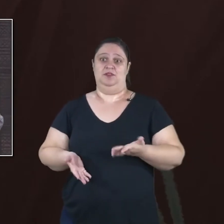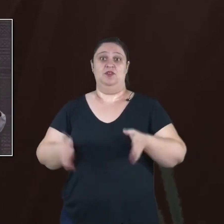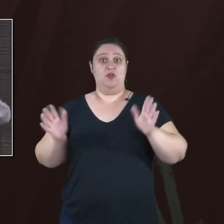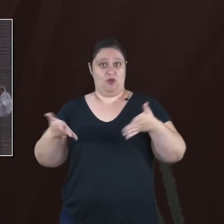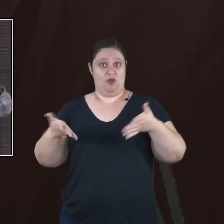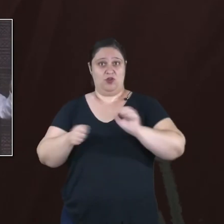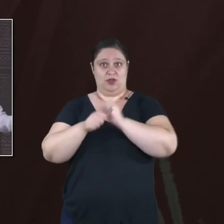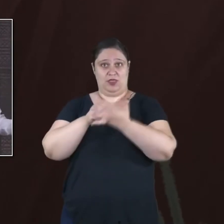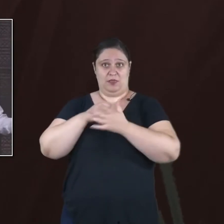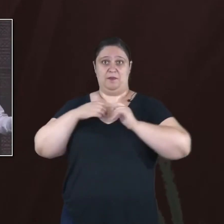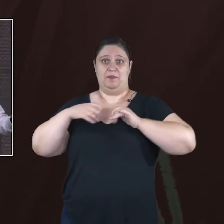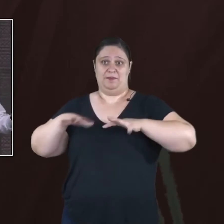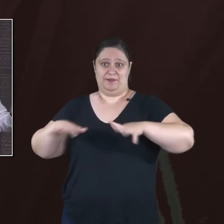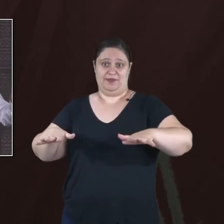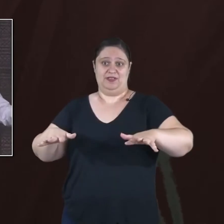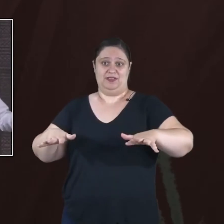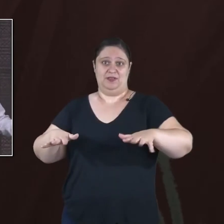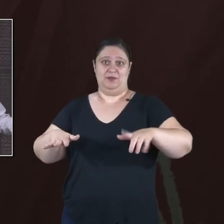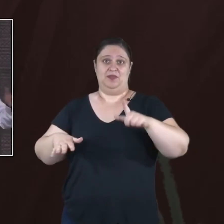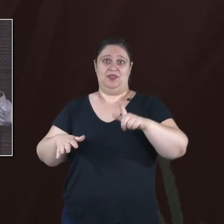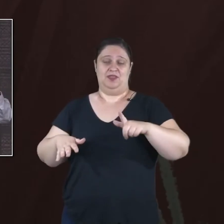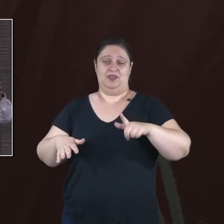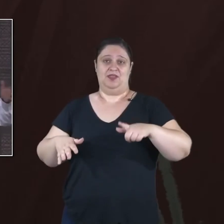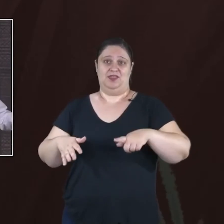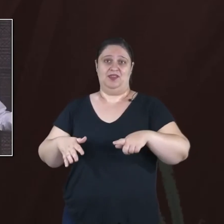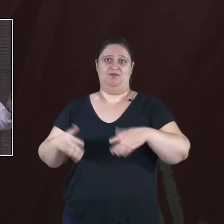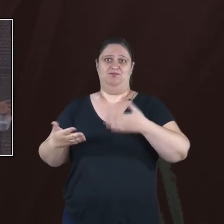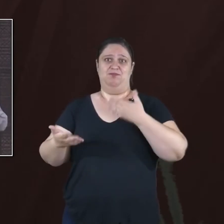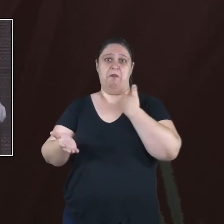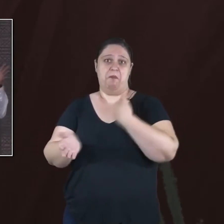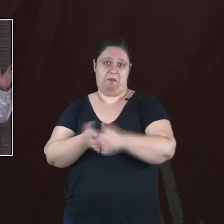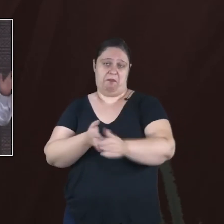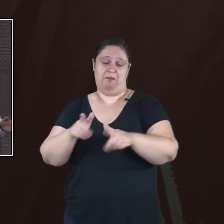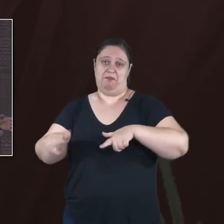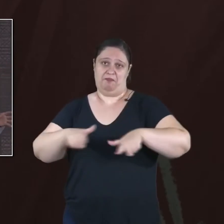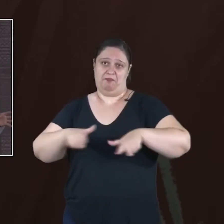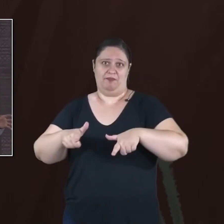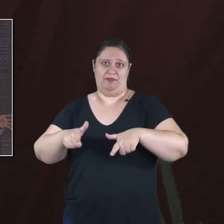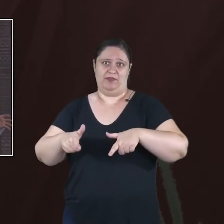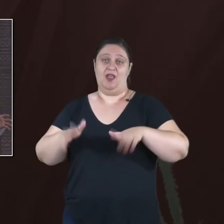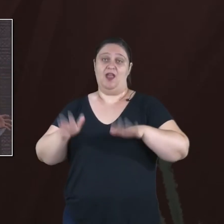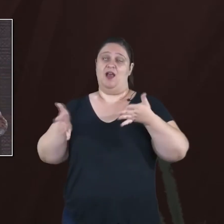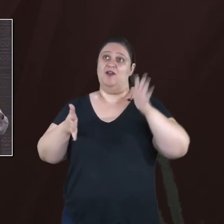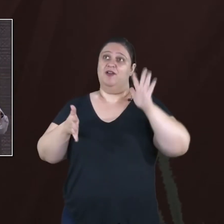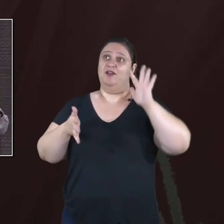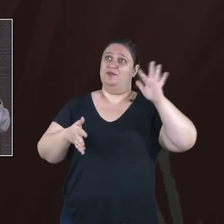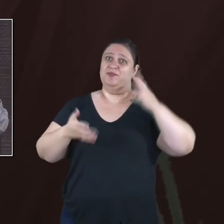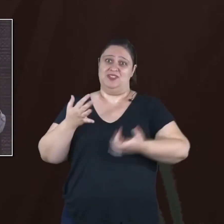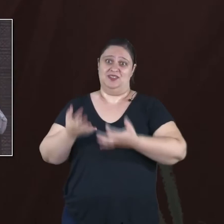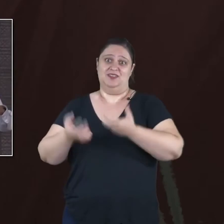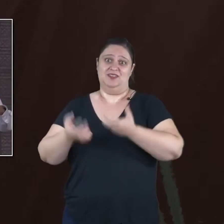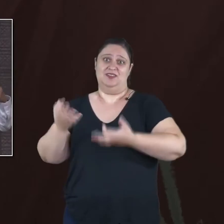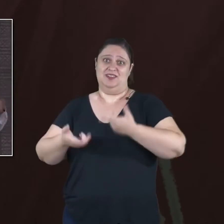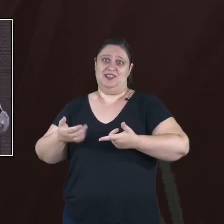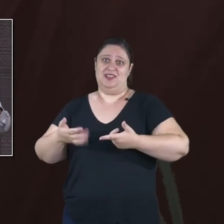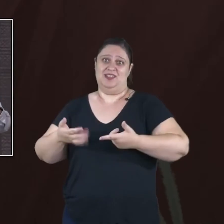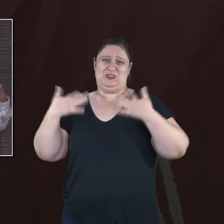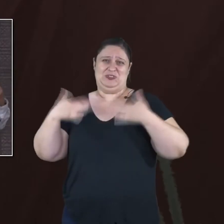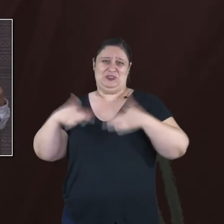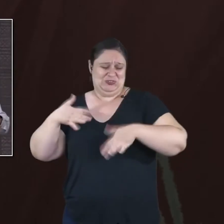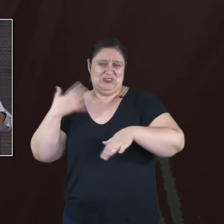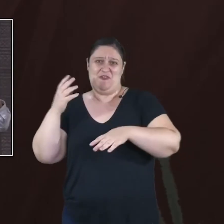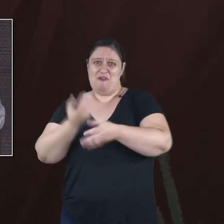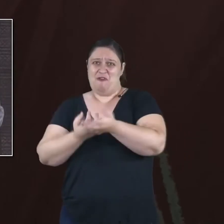pandemia, muita gente perdeu o emprego, não tem como se... Imagina no incêndio. né? Além de queimaduras e morte